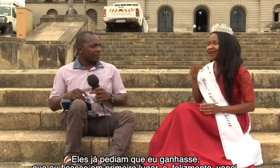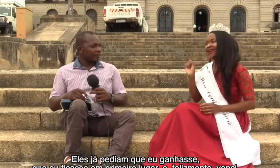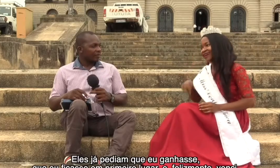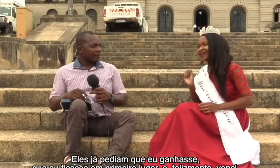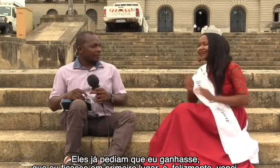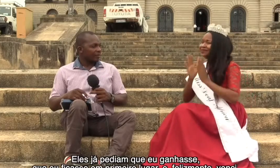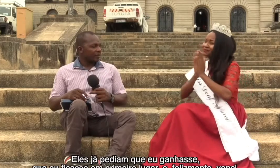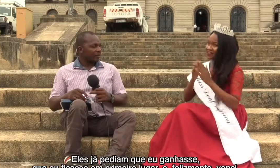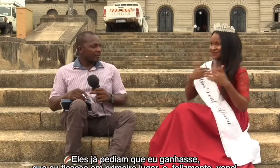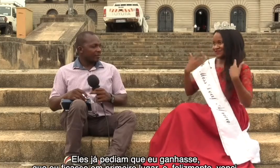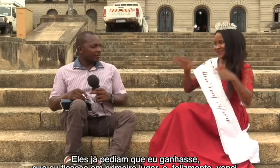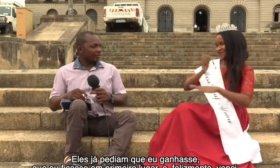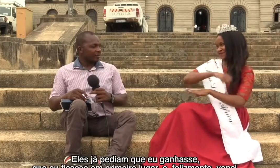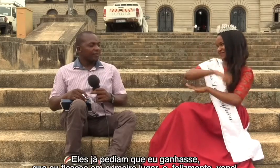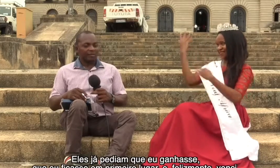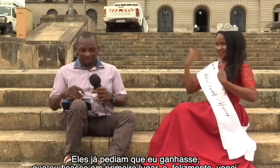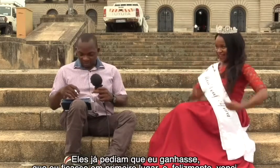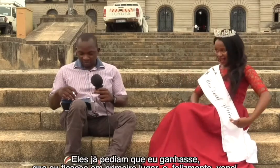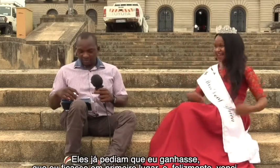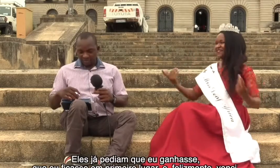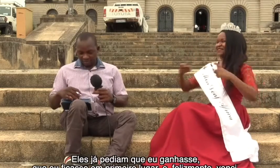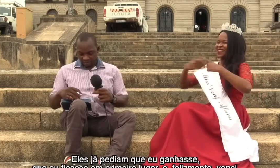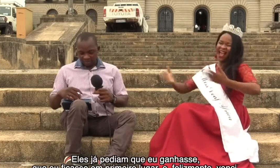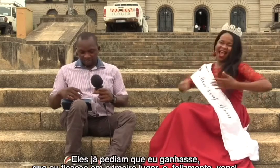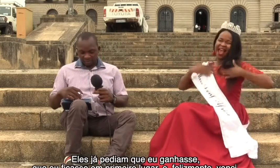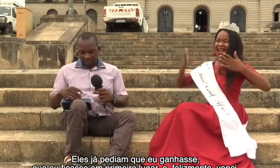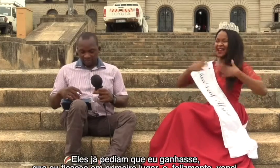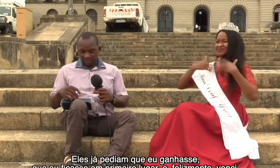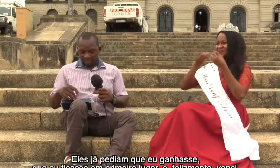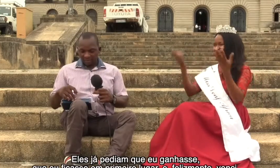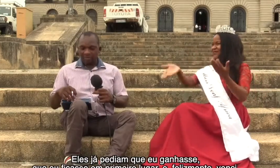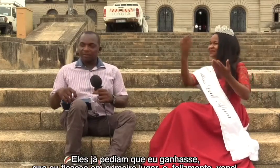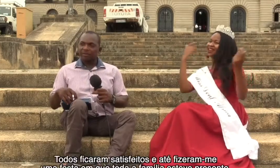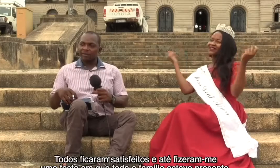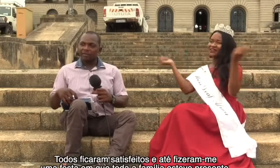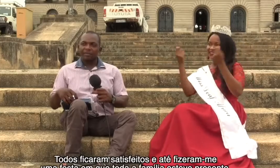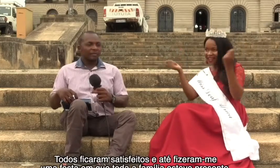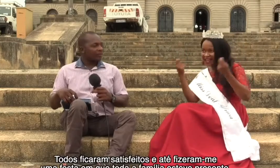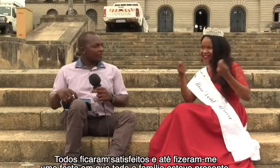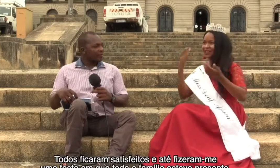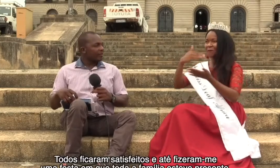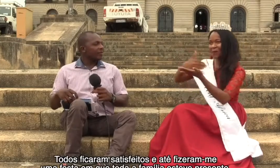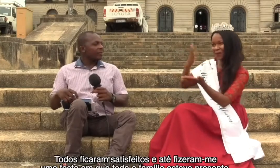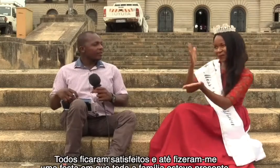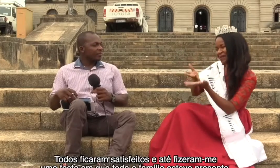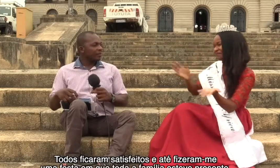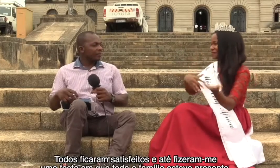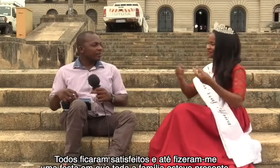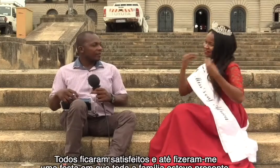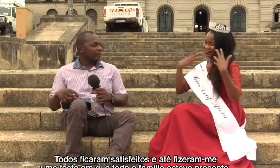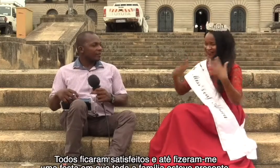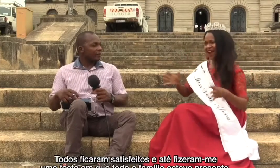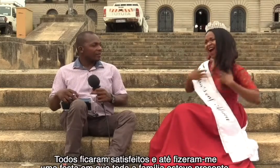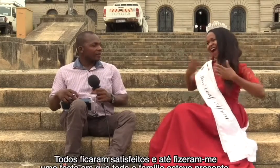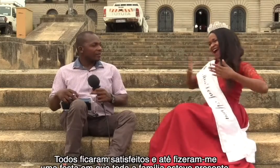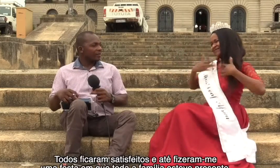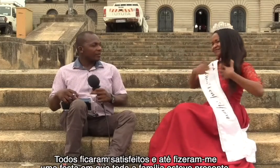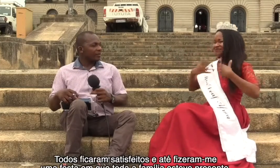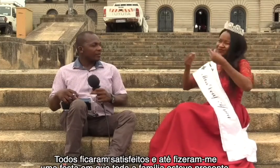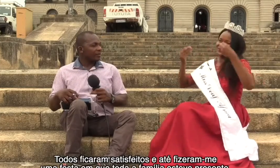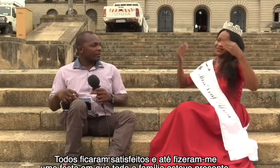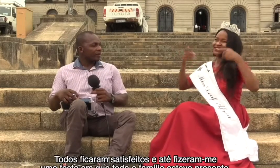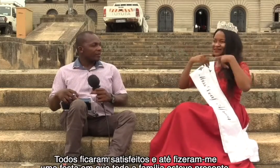ficasse em primeiro lugar e, felizmente, venci. Todos ficaram satisfeitos e até